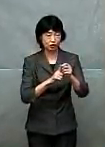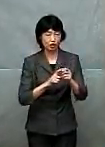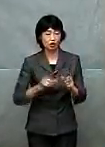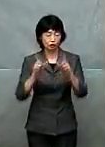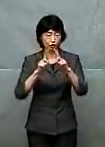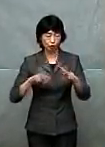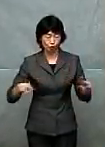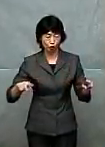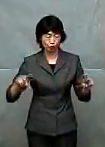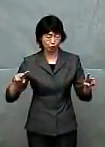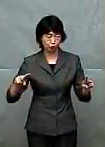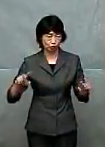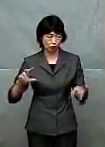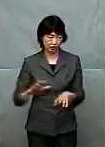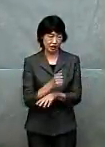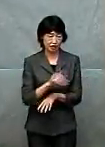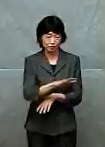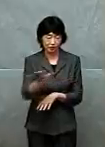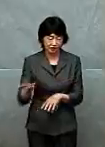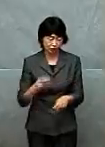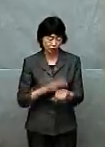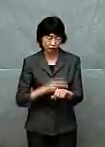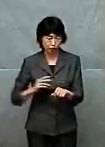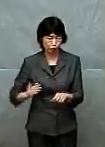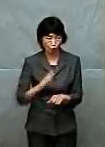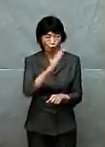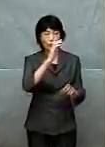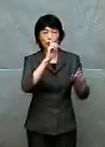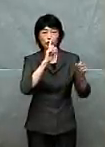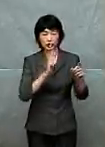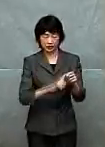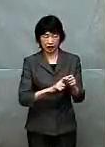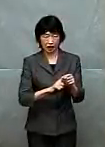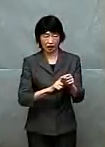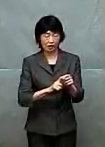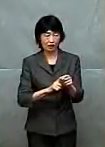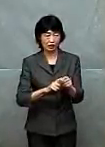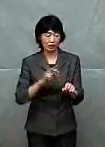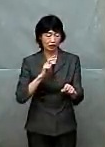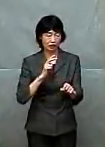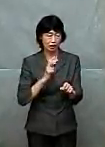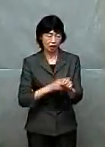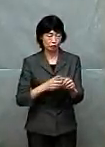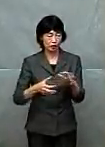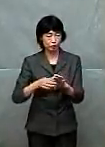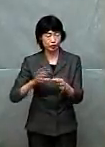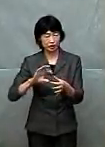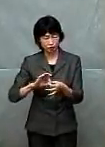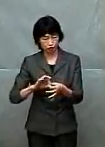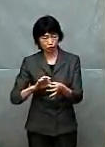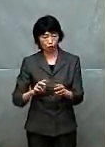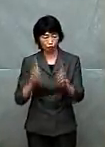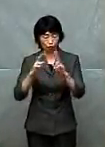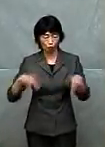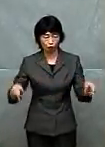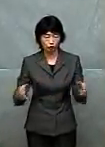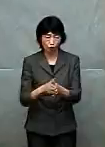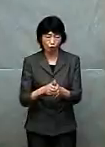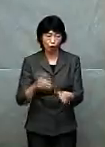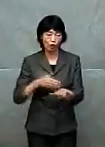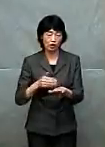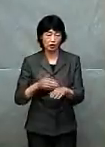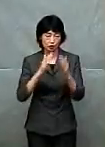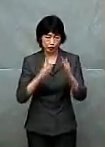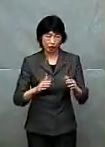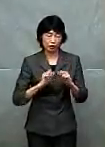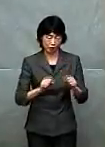県選手の技能向上を目的としたアビリンピック東北合同練習会や、障